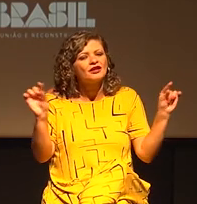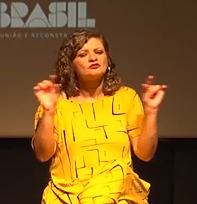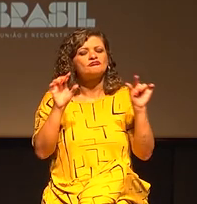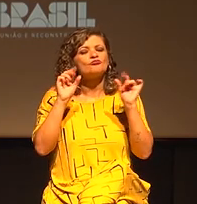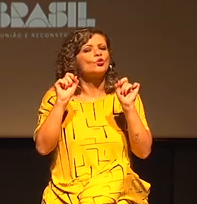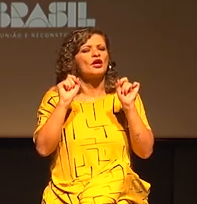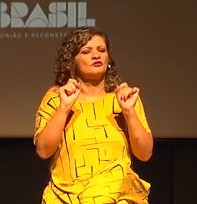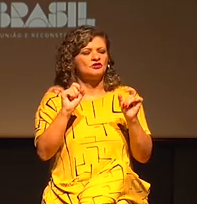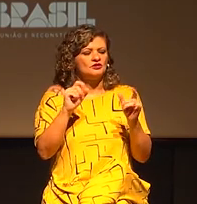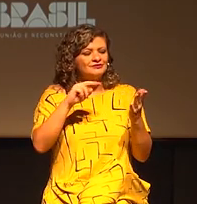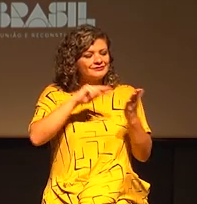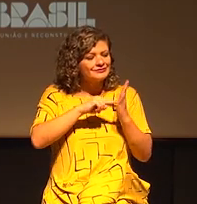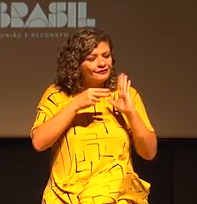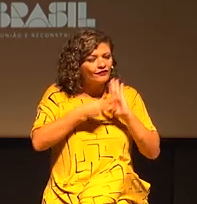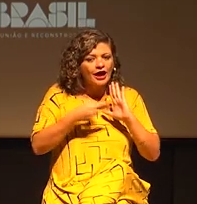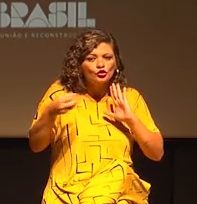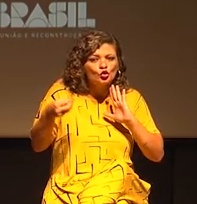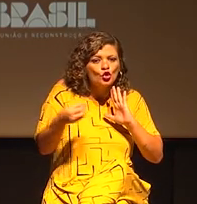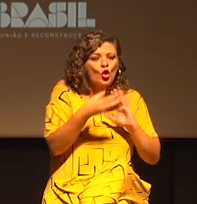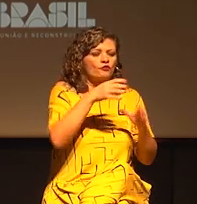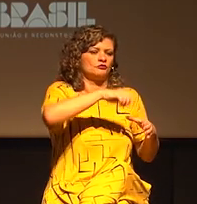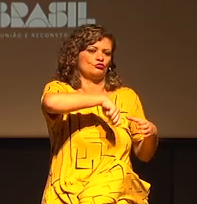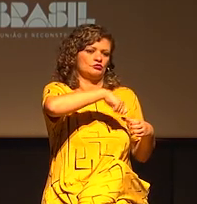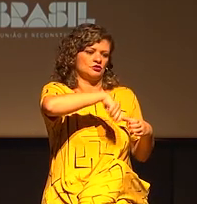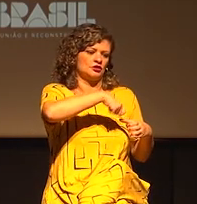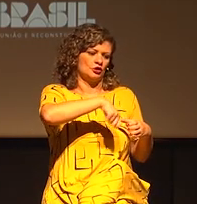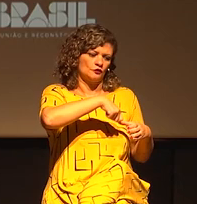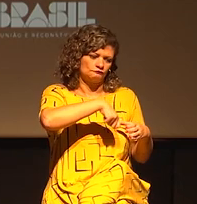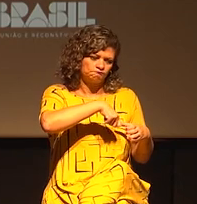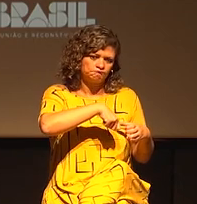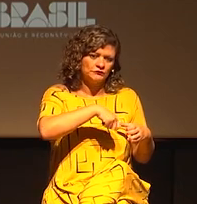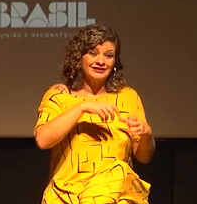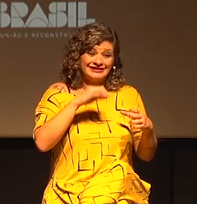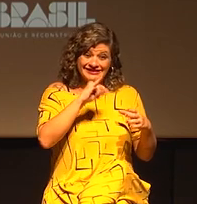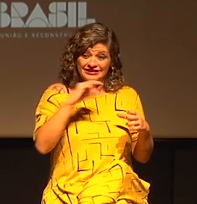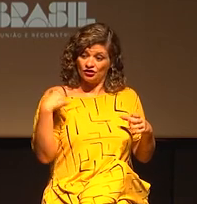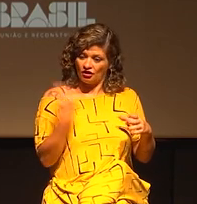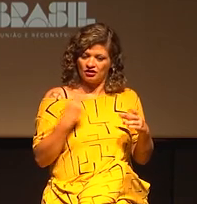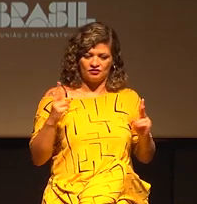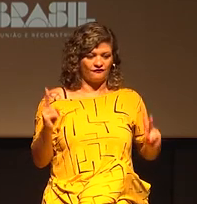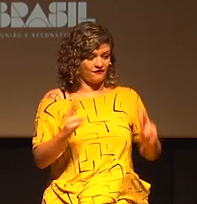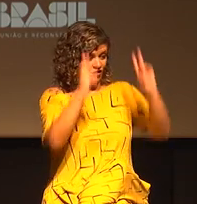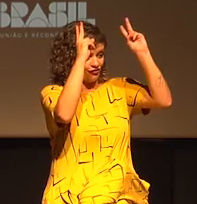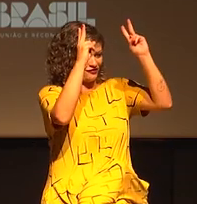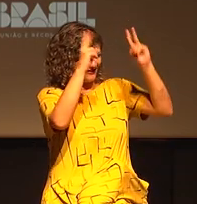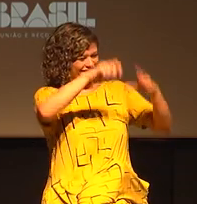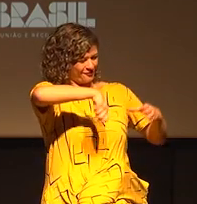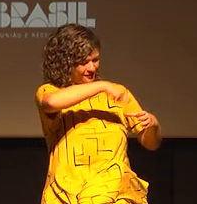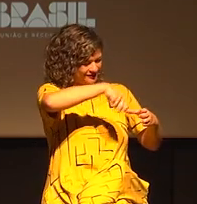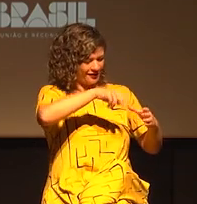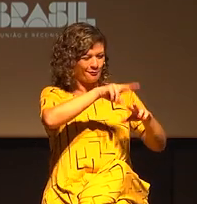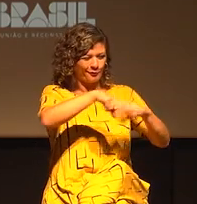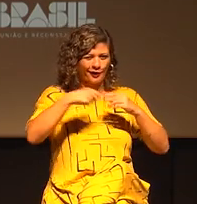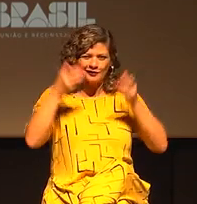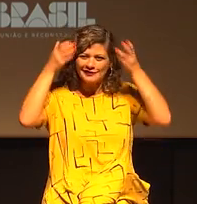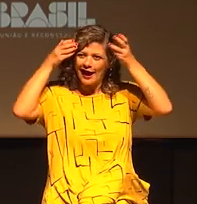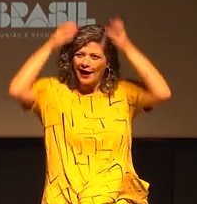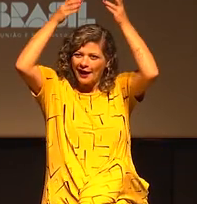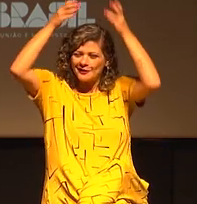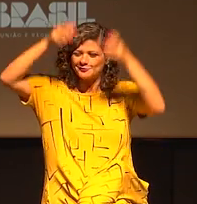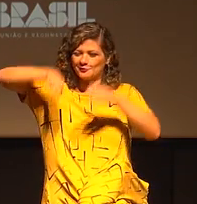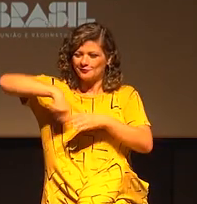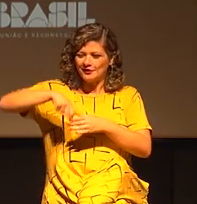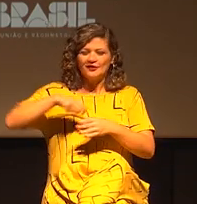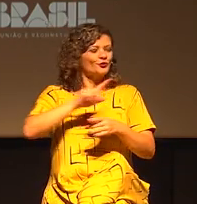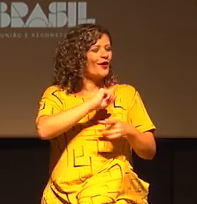ressignificação que a gente faz da cozinha né então quando a gente valoriza esse espaço através da Gastronomia que a gente para de pensar só naquela